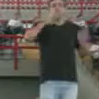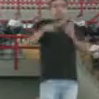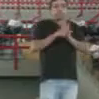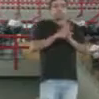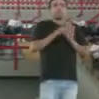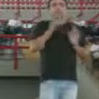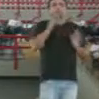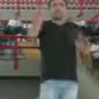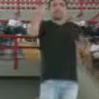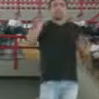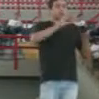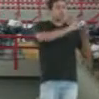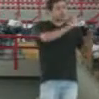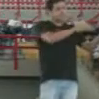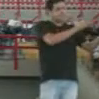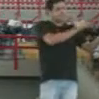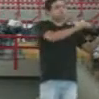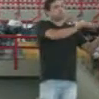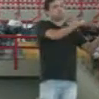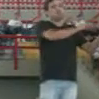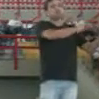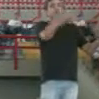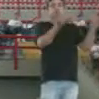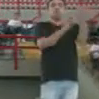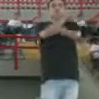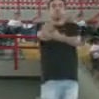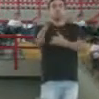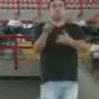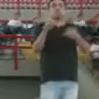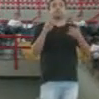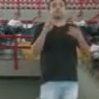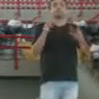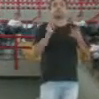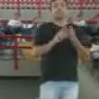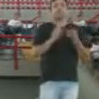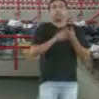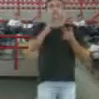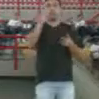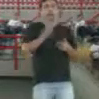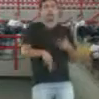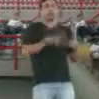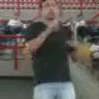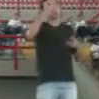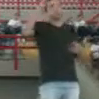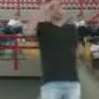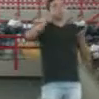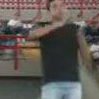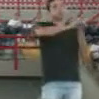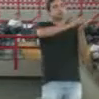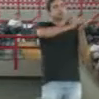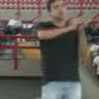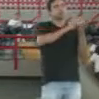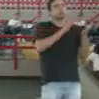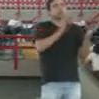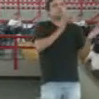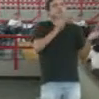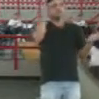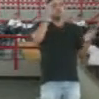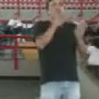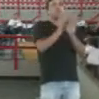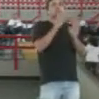ele sempre sabe o que tem no livro. Chamam também de cultura de dicionário, de saber as coisas porque tem escrito